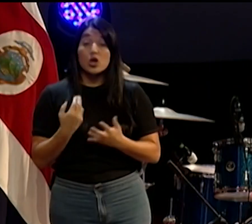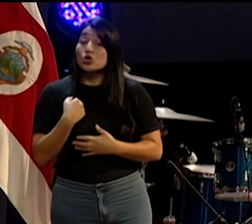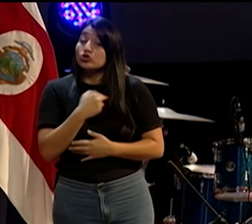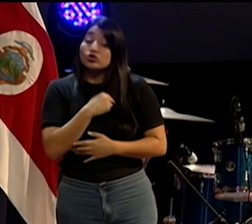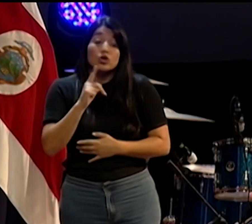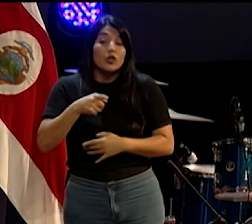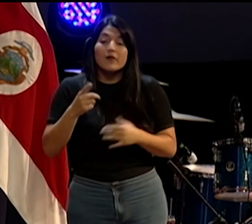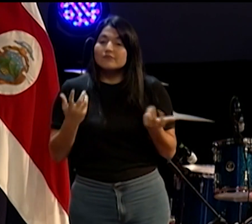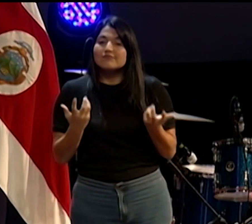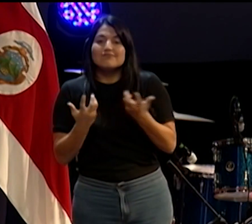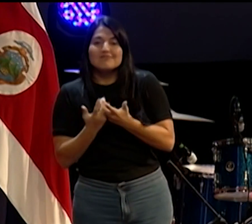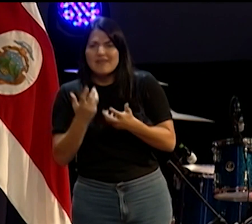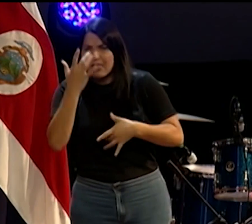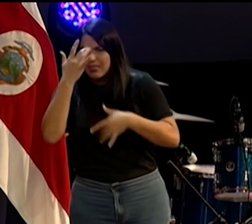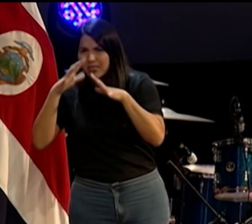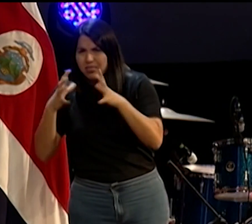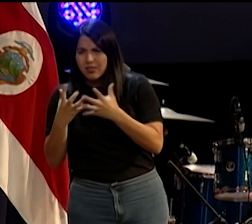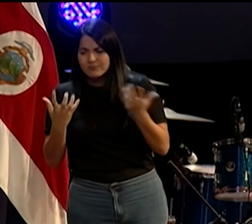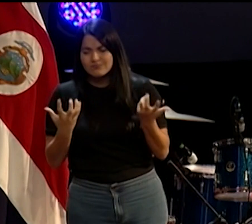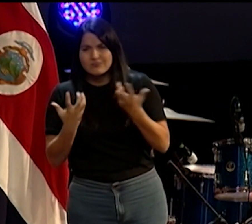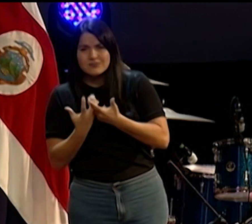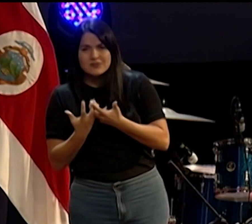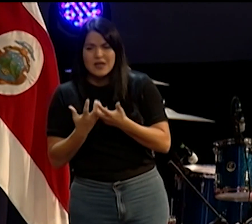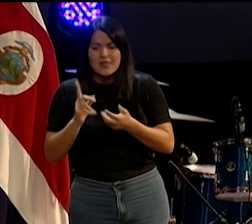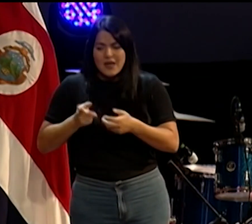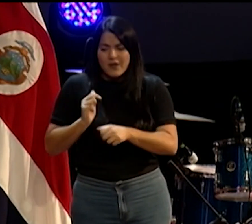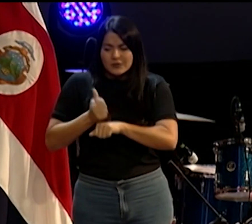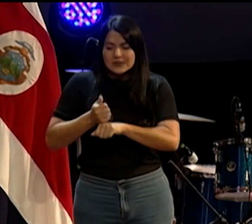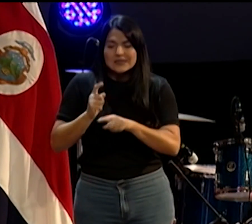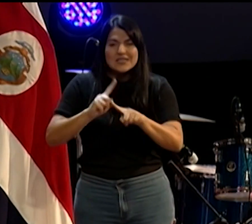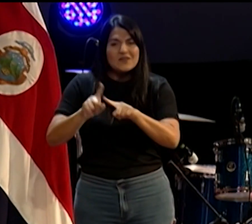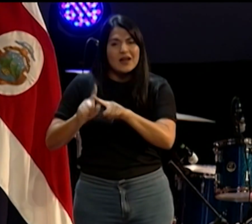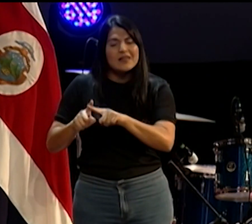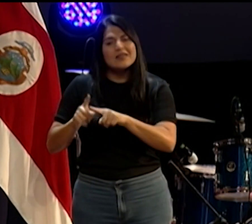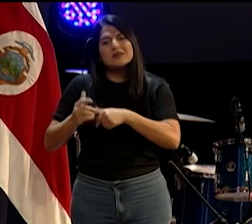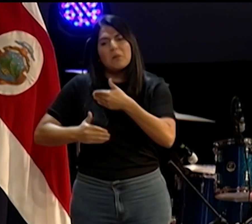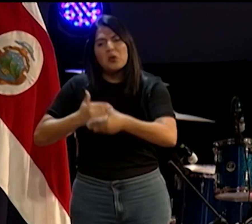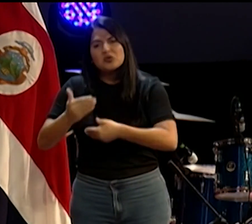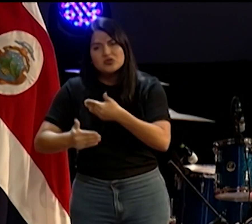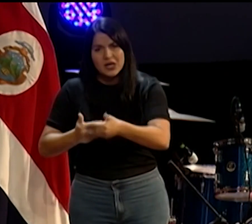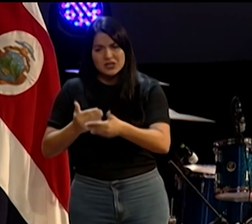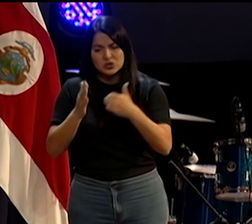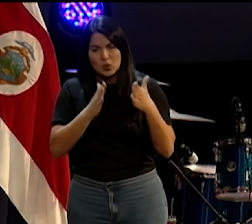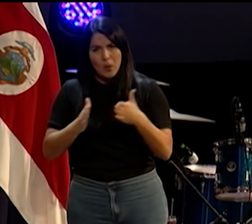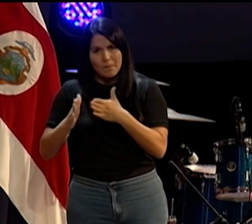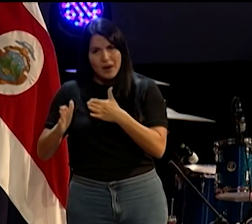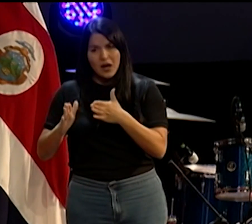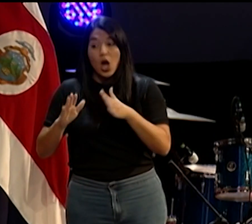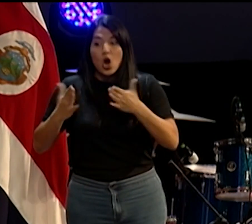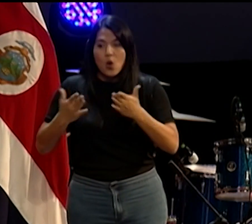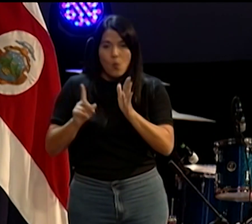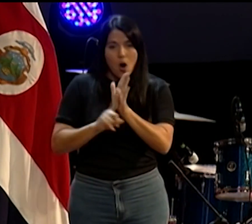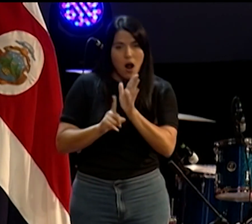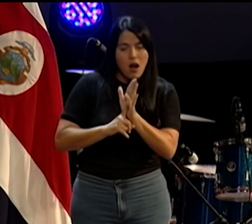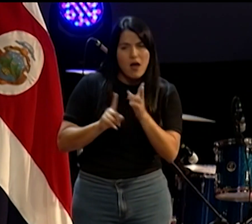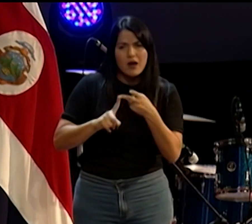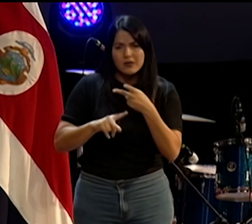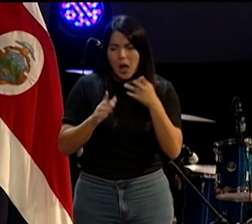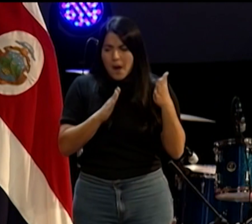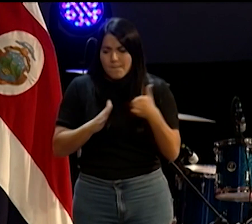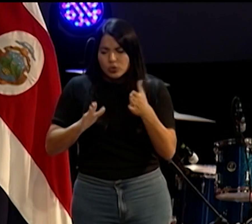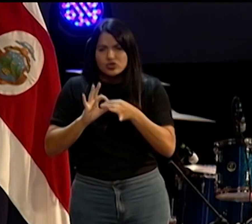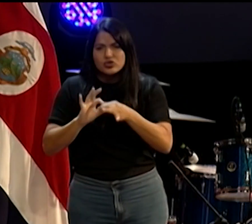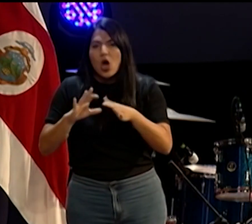Salud. Estamos trabajando en la adaptación de diferentes protocolos. Tenemos que trabajar los protocolos de las alertas, tenemos que trabajar los protocolos de